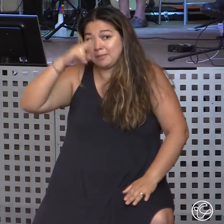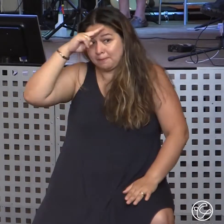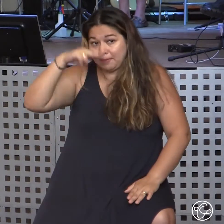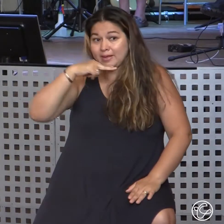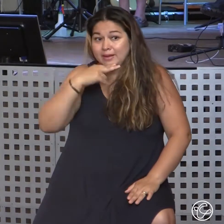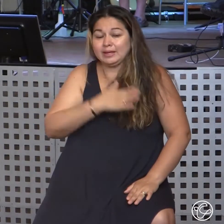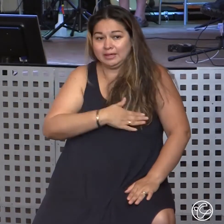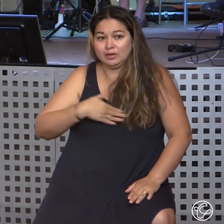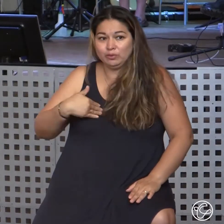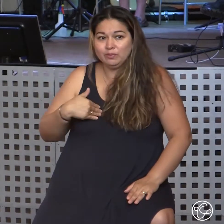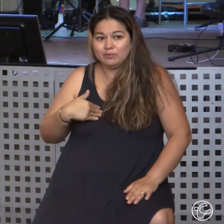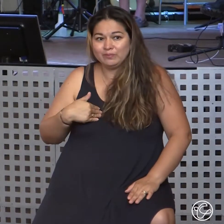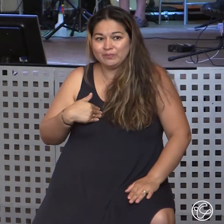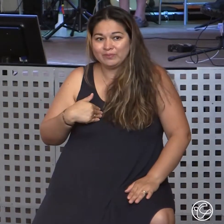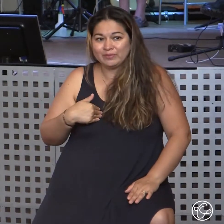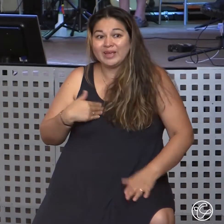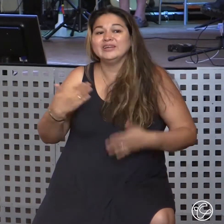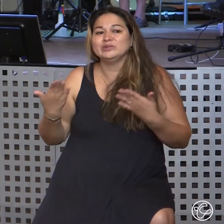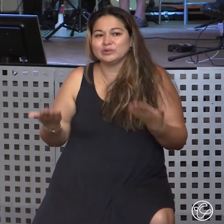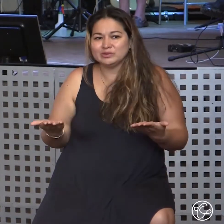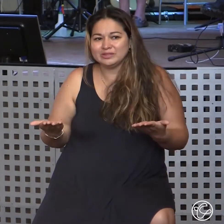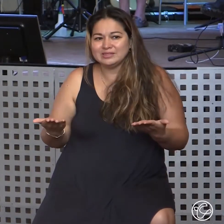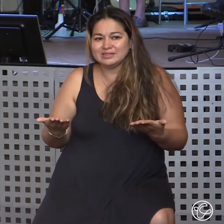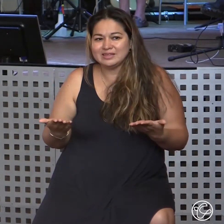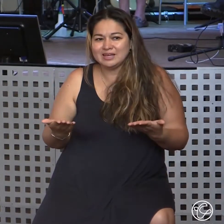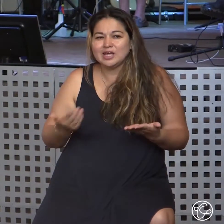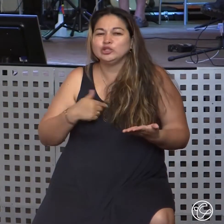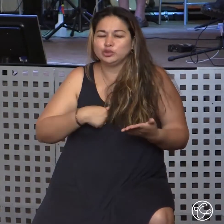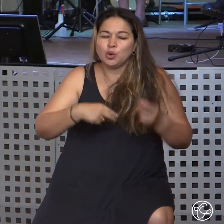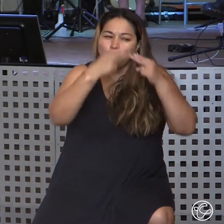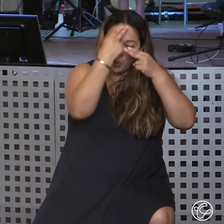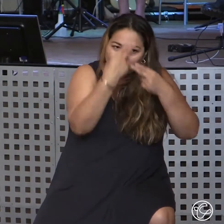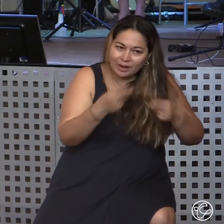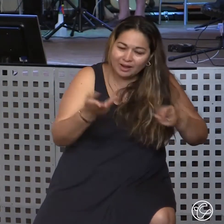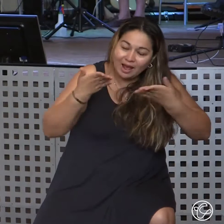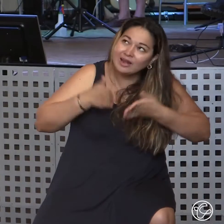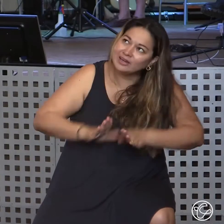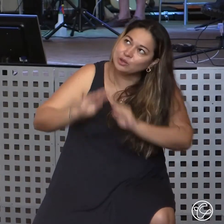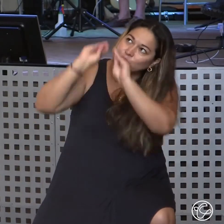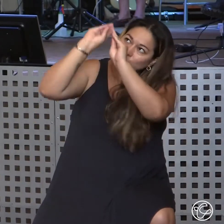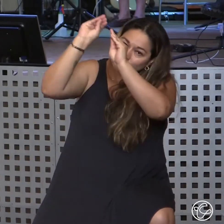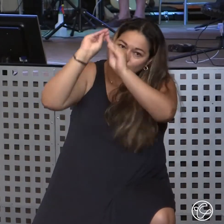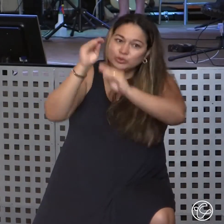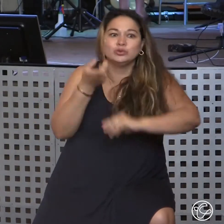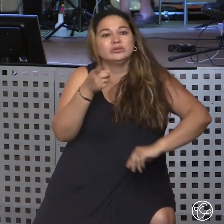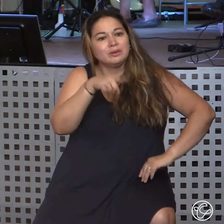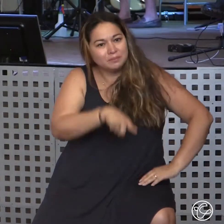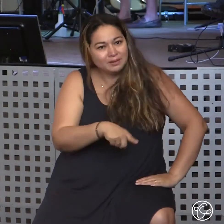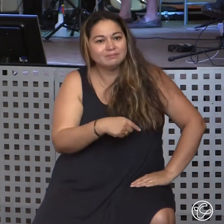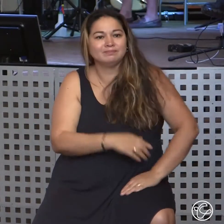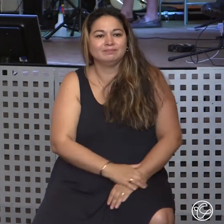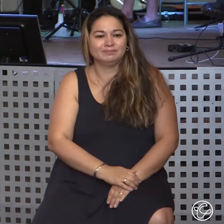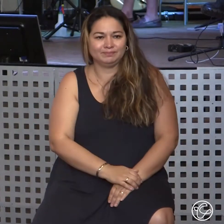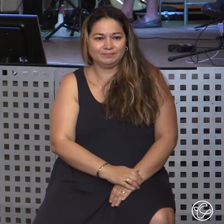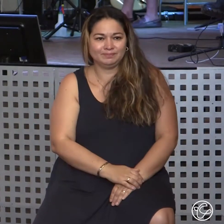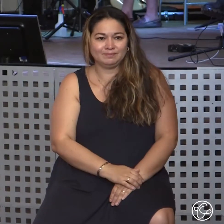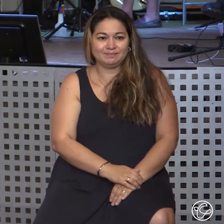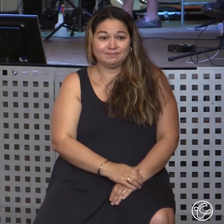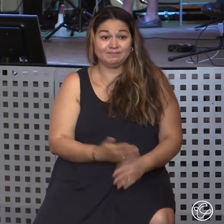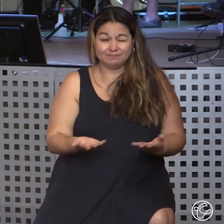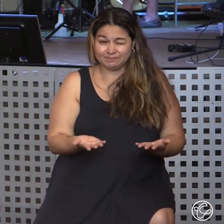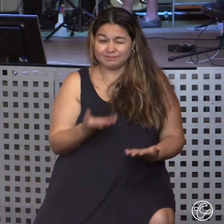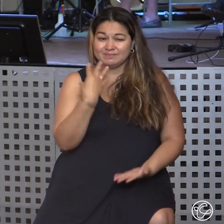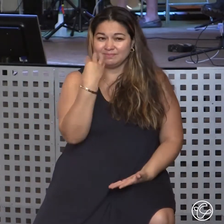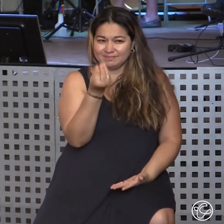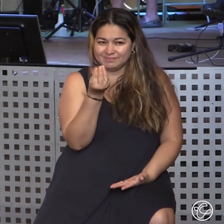Esto suena mal, ¿a que sí? Pero es lo que Jesucristo está aplicando. Él es el